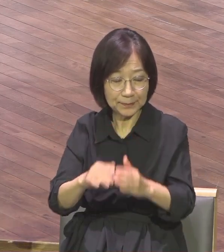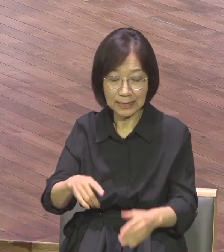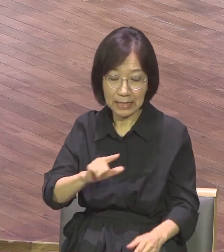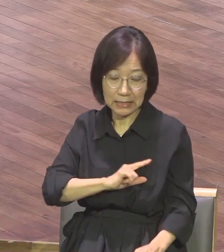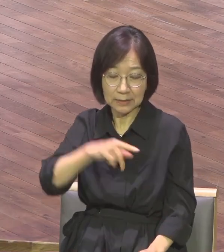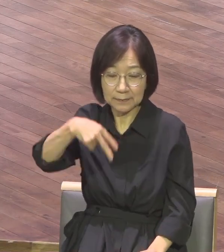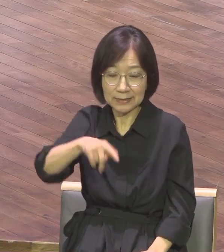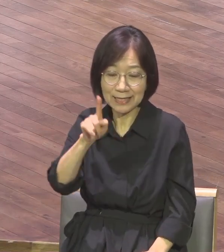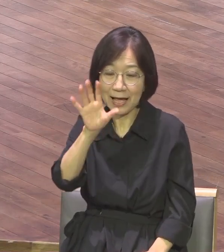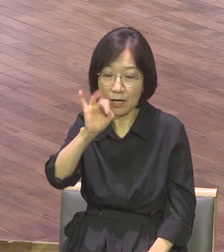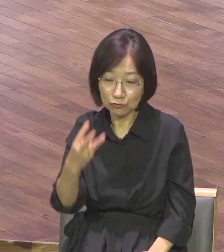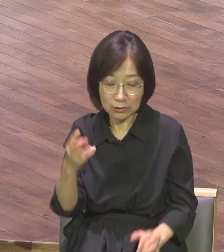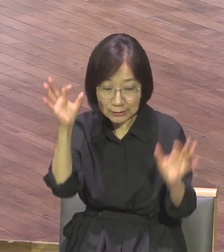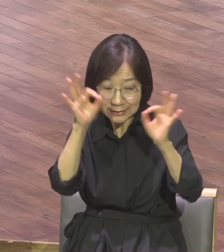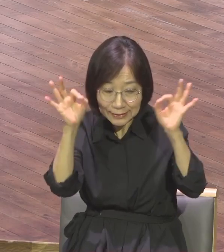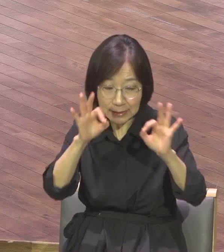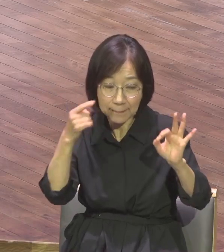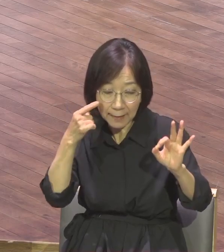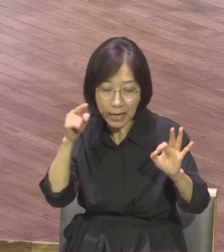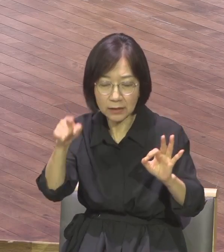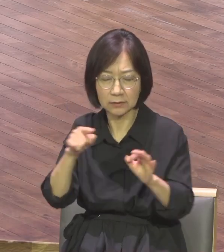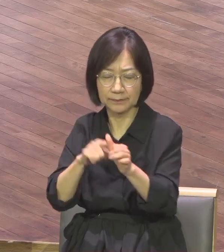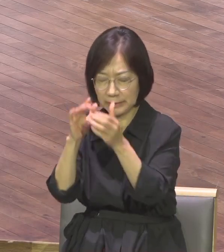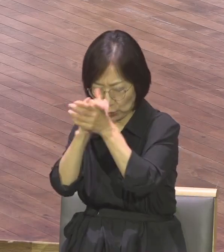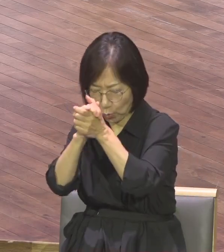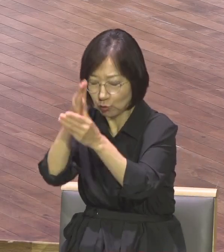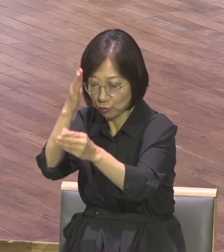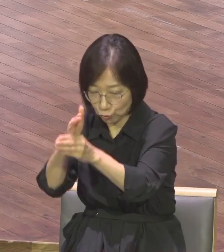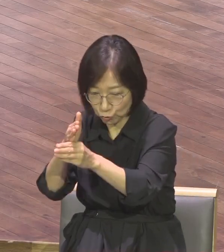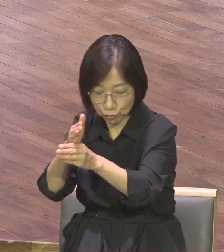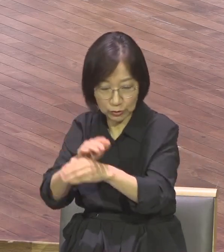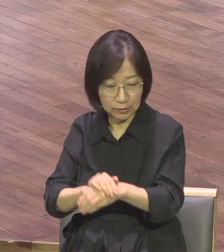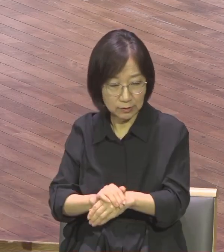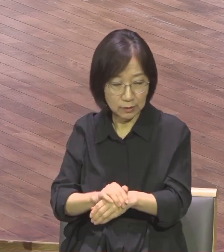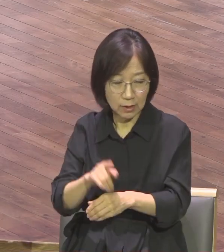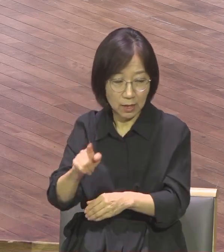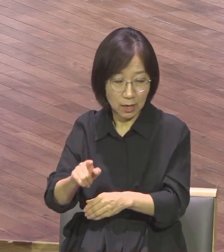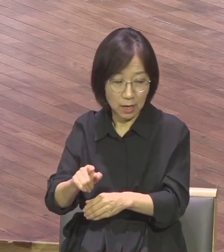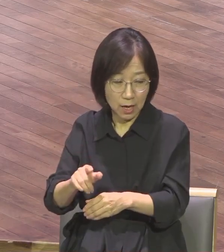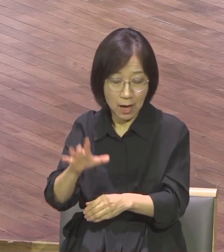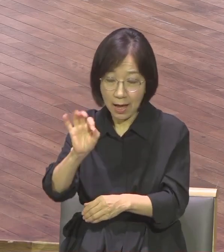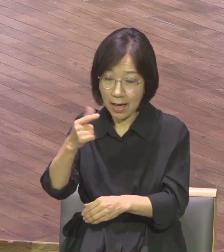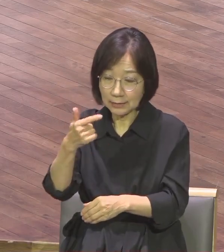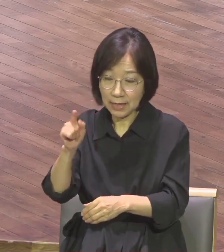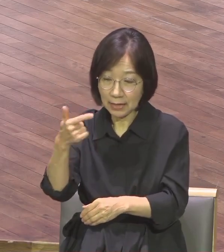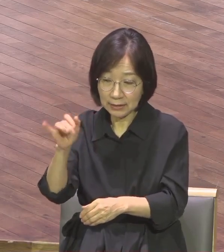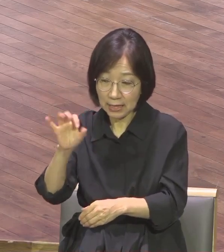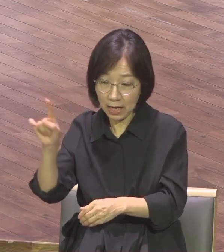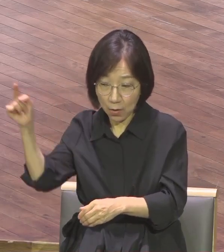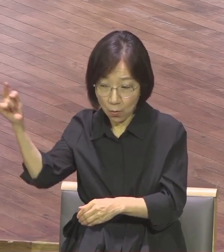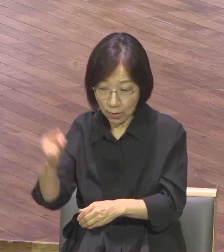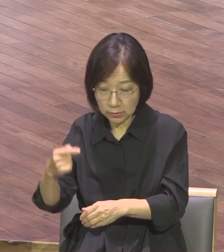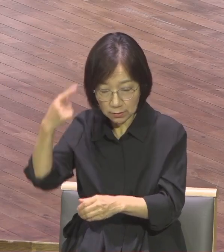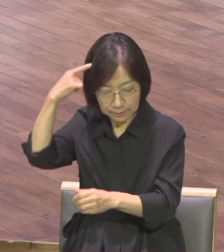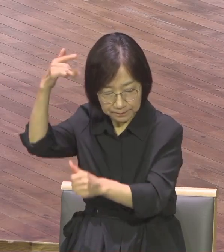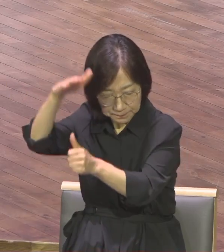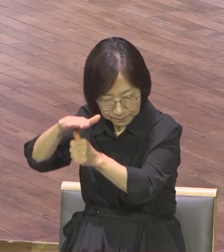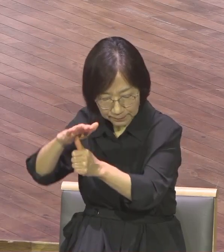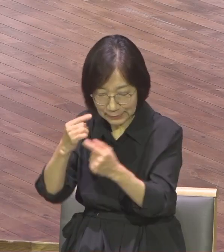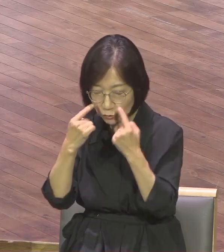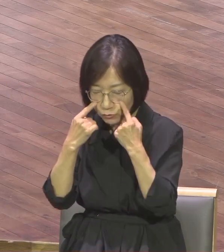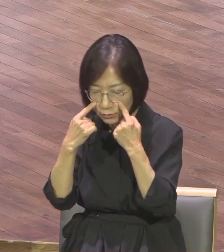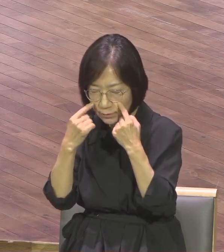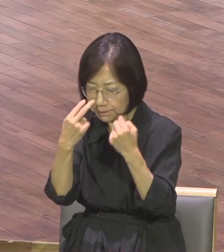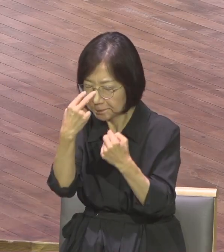사울이라는 사람을 찾으라. 그가 기도하는 중이니라. 그가 아나니아 하는 사람이 들어와서 자기 안수하여 다시 보게 하는